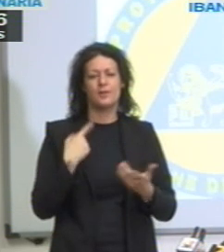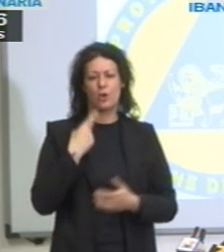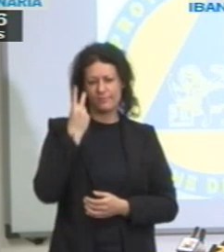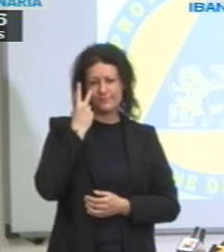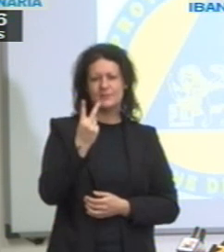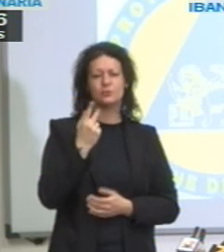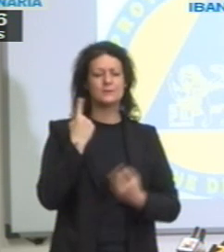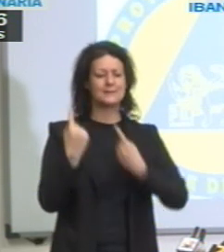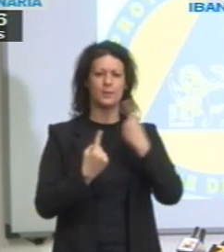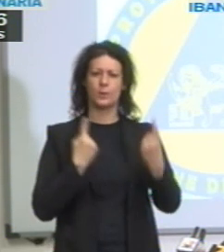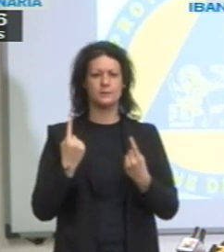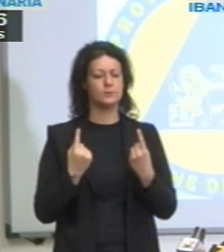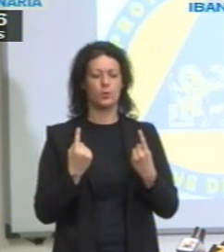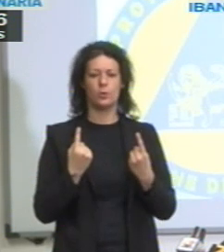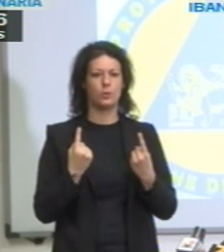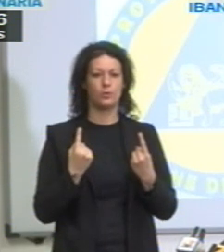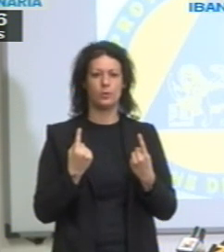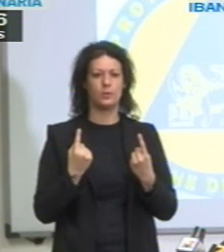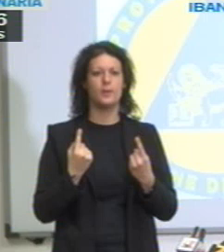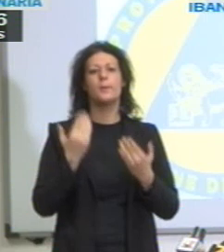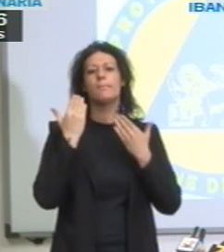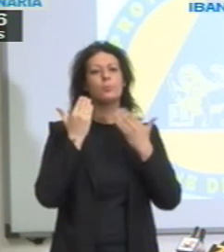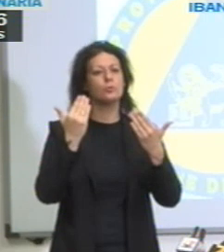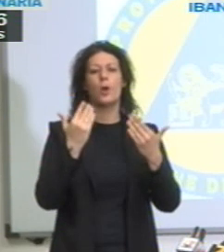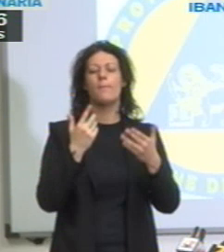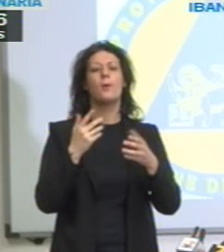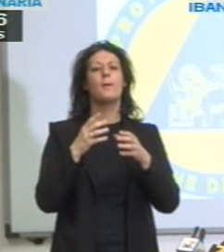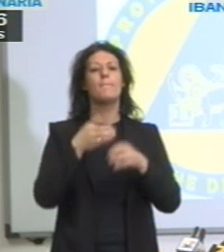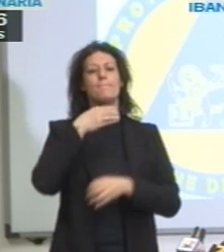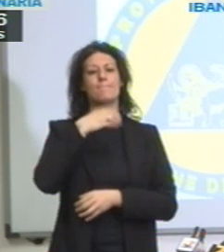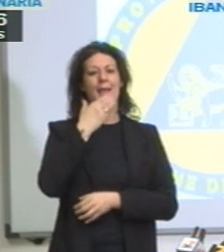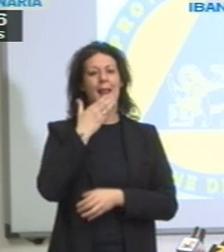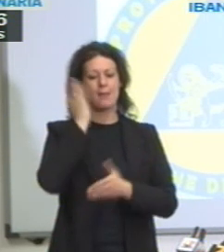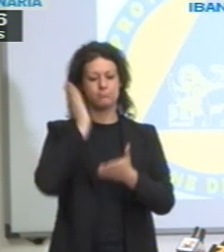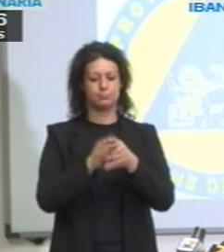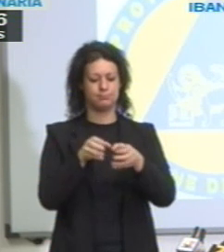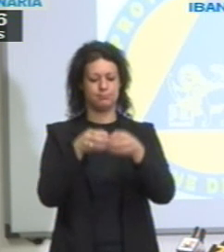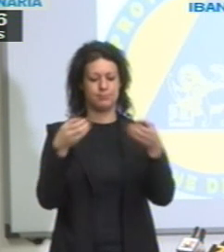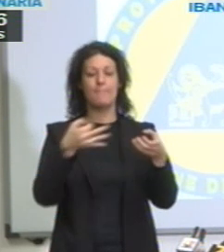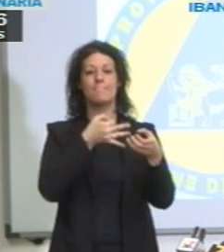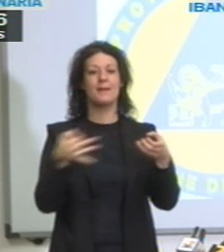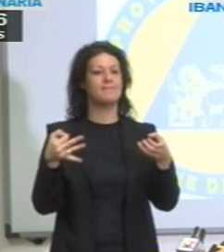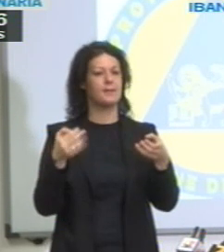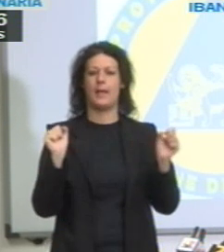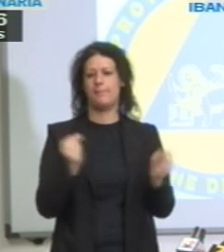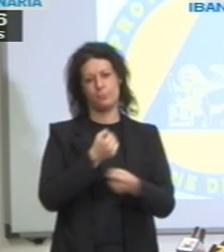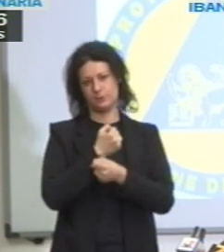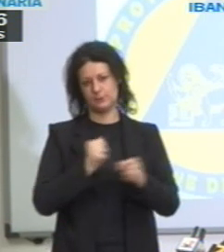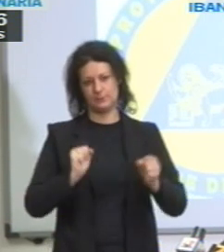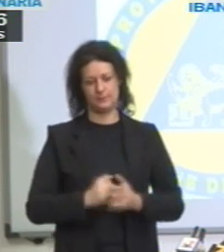ci sono delle situazioni nelle quali la mela a metà non si riesce mai a spaccare. Noi italiani poi siamo stati educati